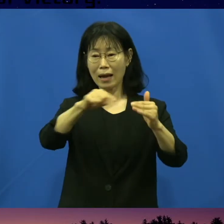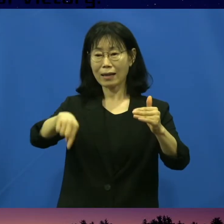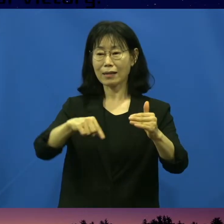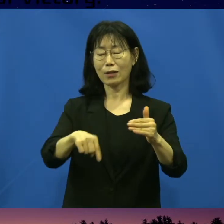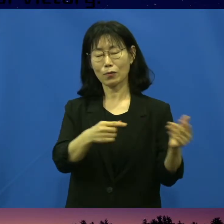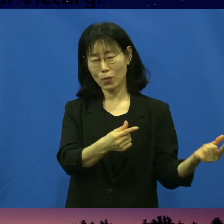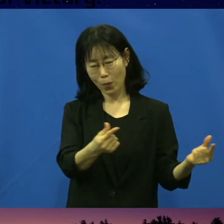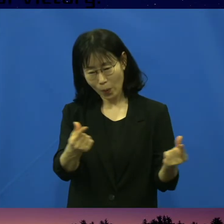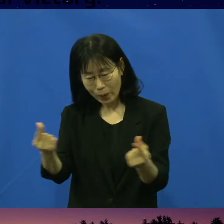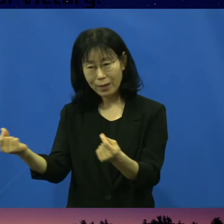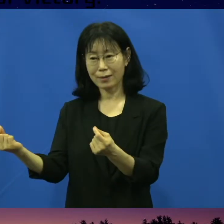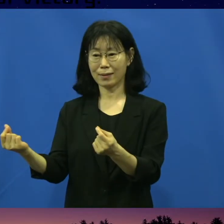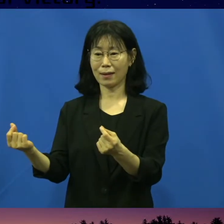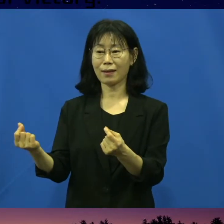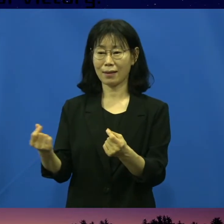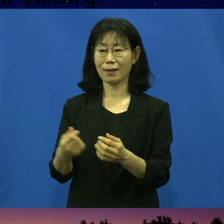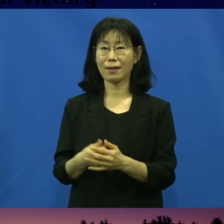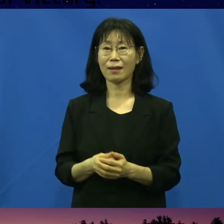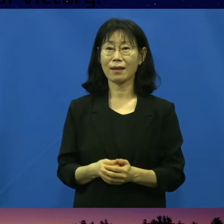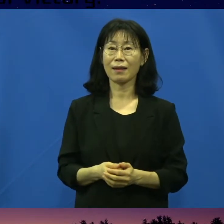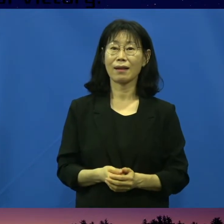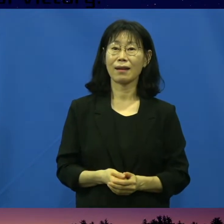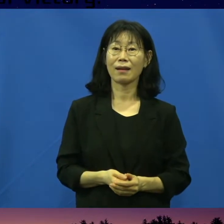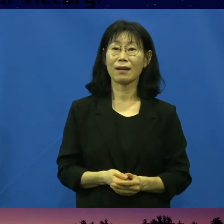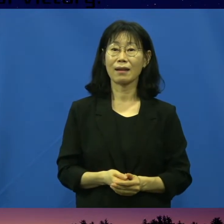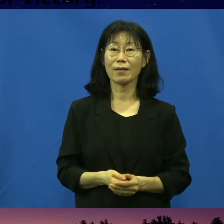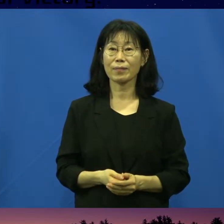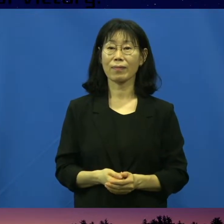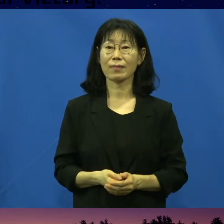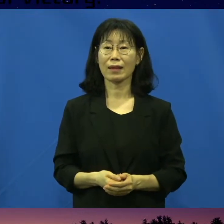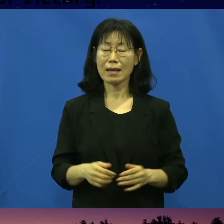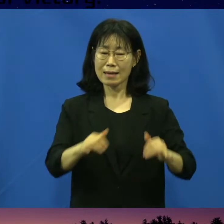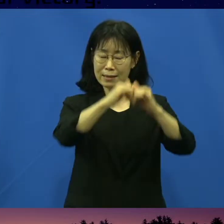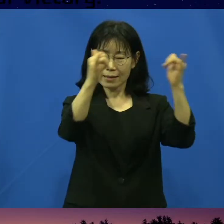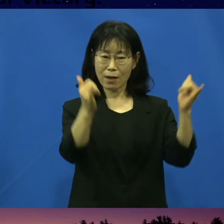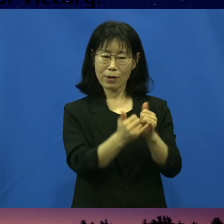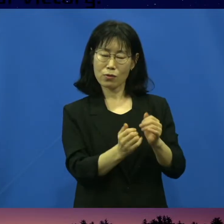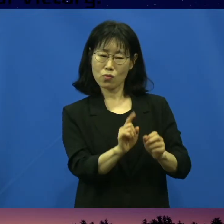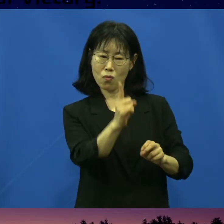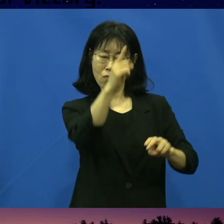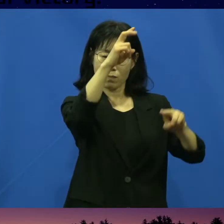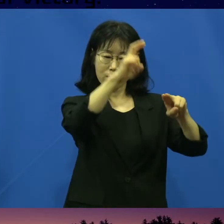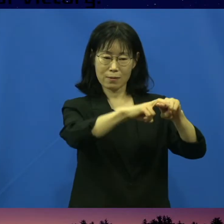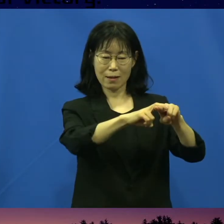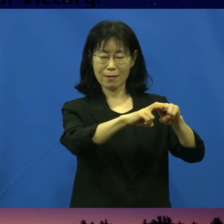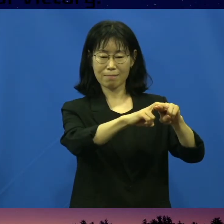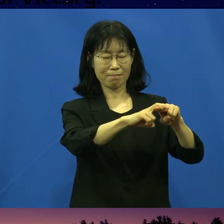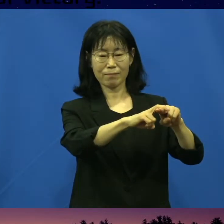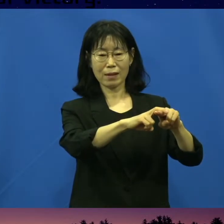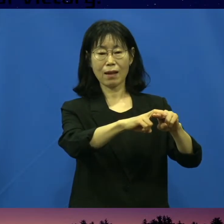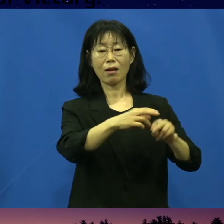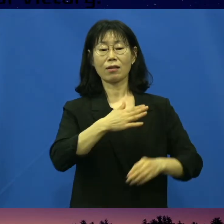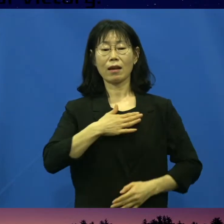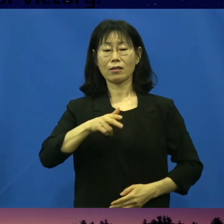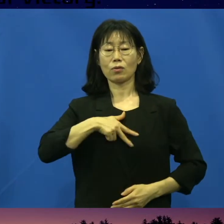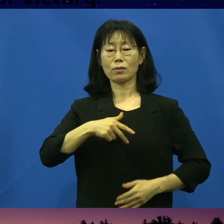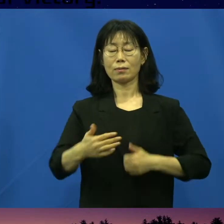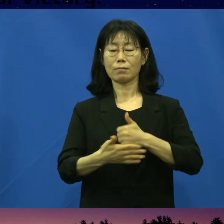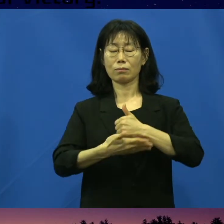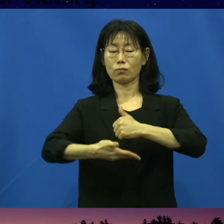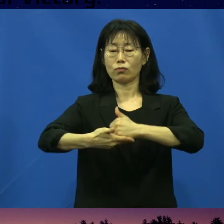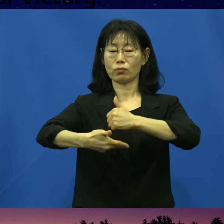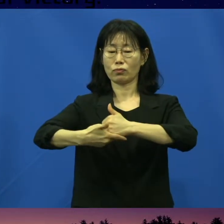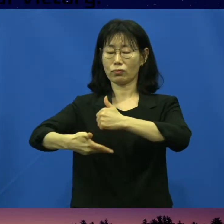환대하고 잘 환영은 해야 되지만 뭐 어떤 사회적인 어떤 지위를 가지고 있는 걸 막 자존심 붙어주고 막 박수 치주고 막